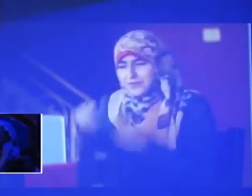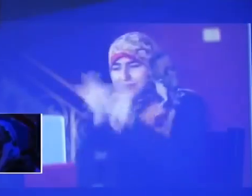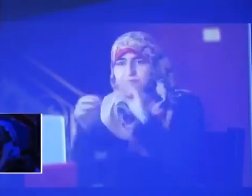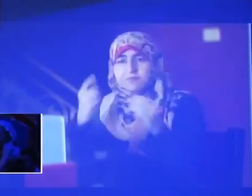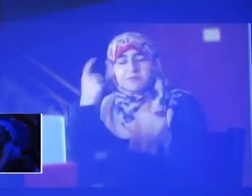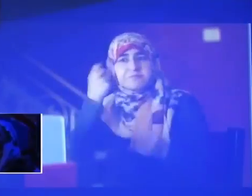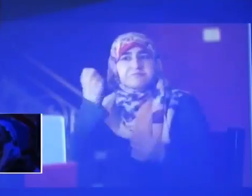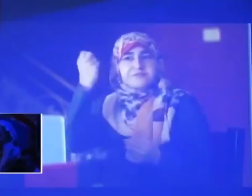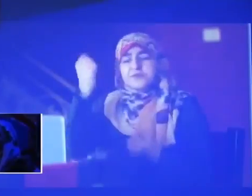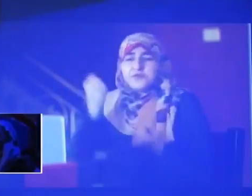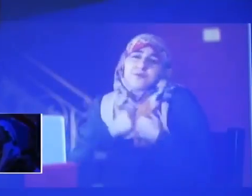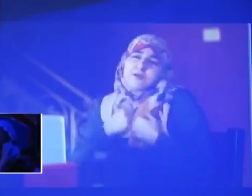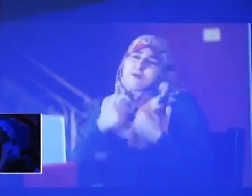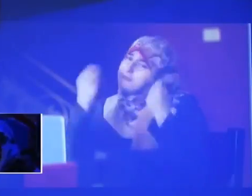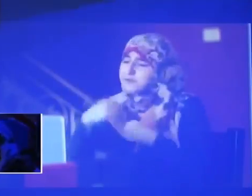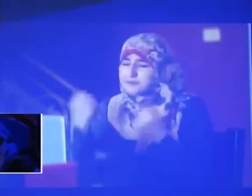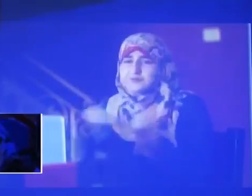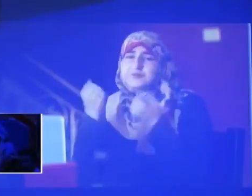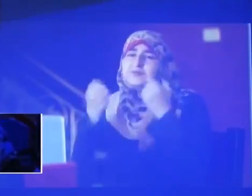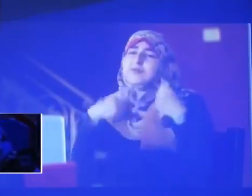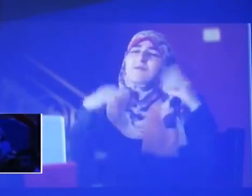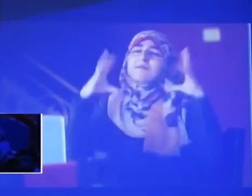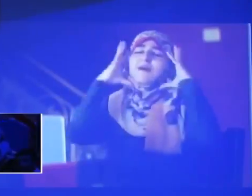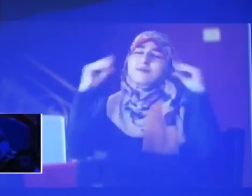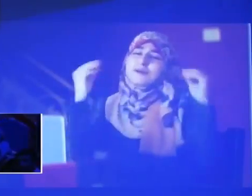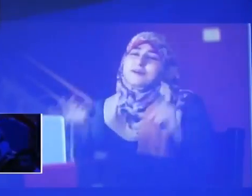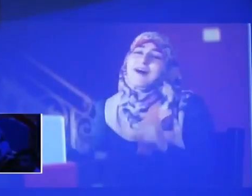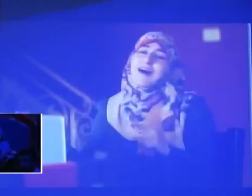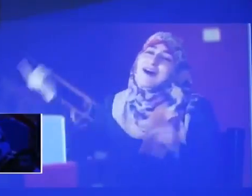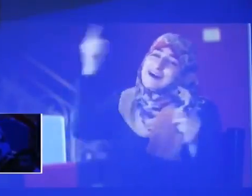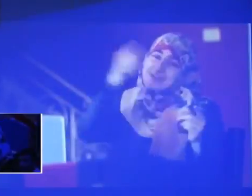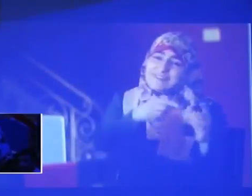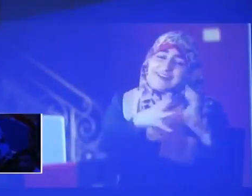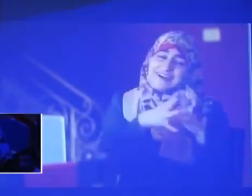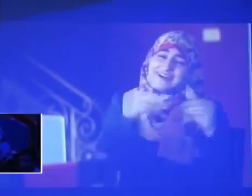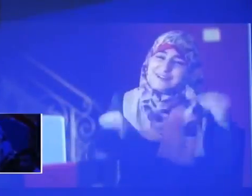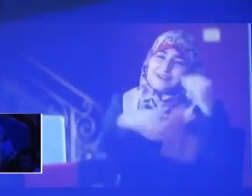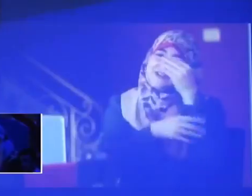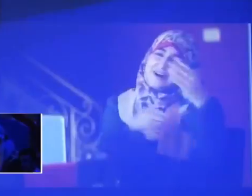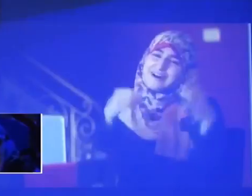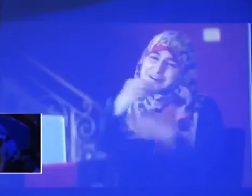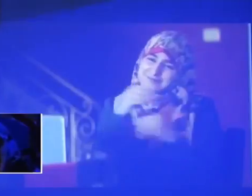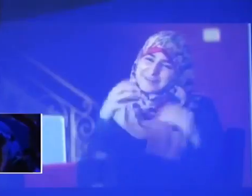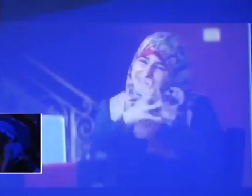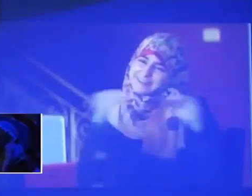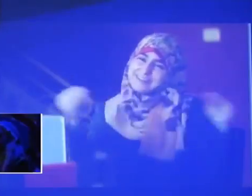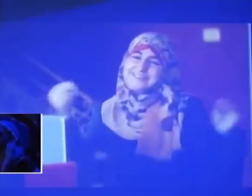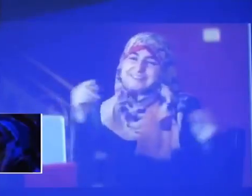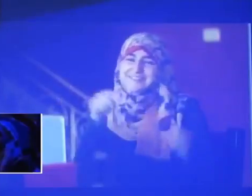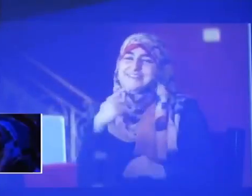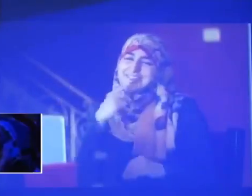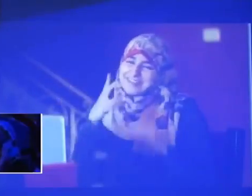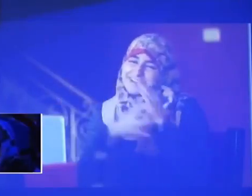عملناها كانت كتير حلوة، هي اللي شجعتنا نقوي قلبنا ونعمل كل اشي. هلا خلصنا جامعة